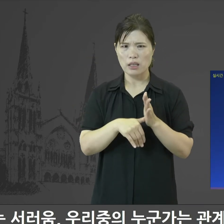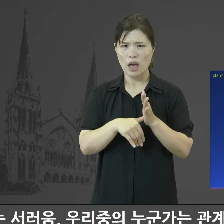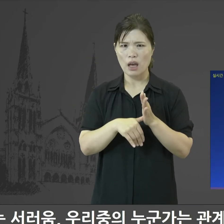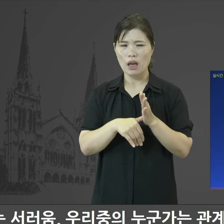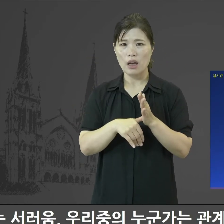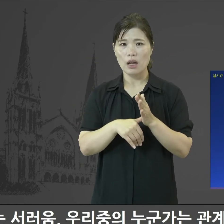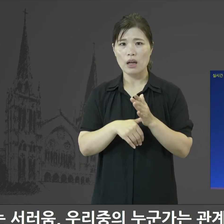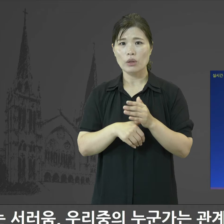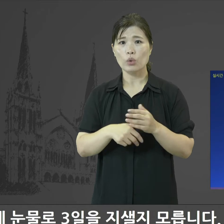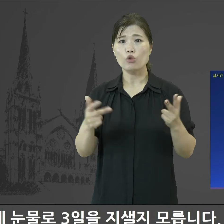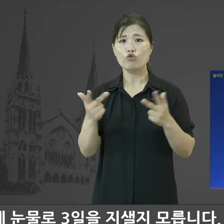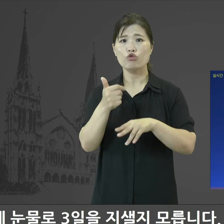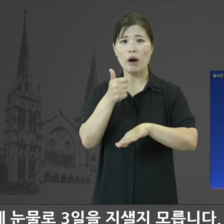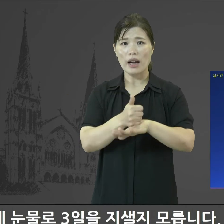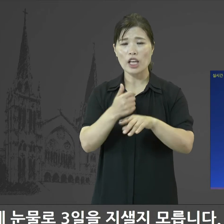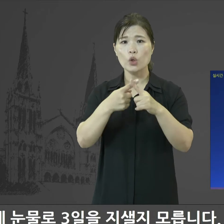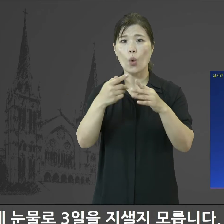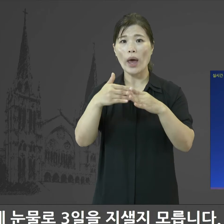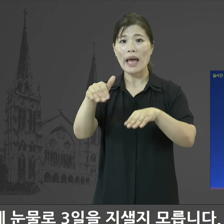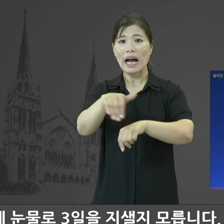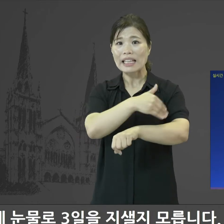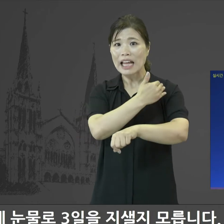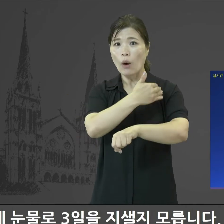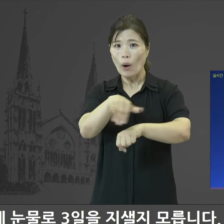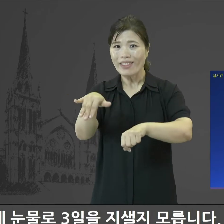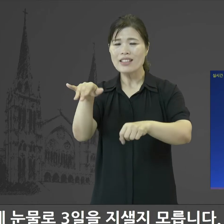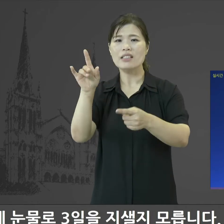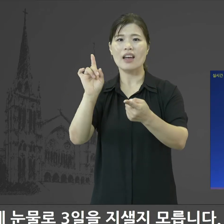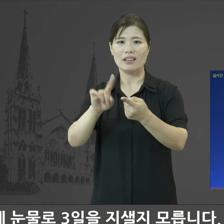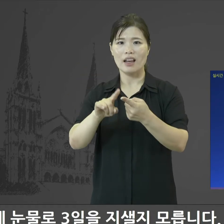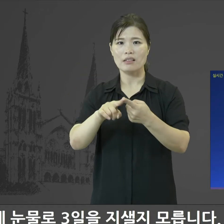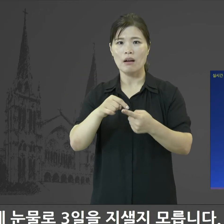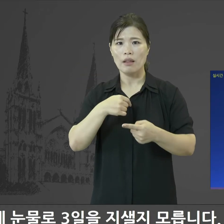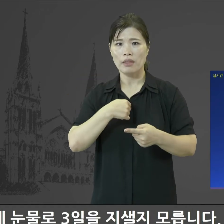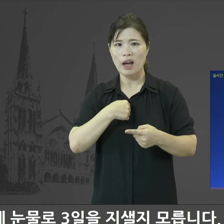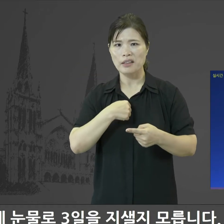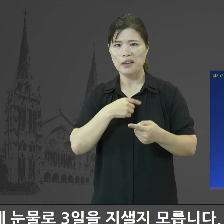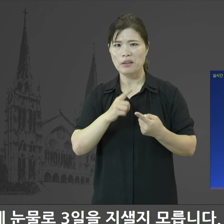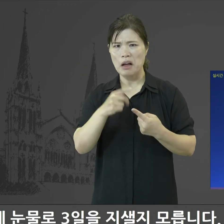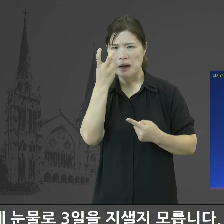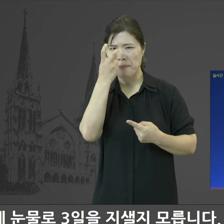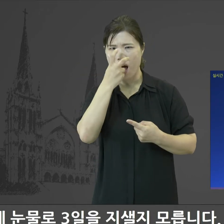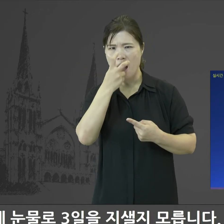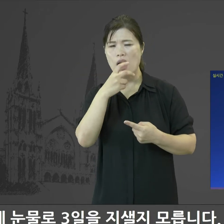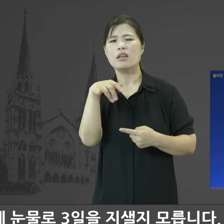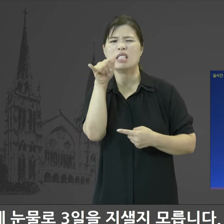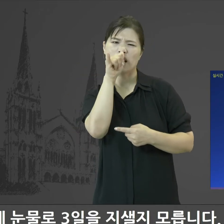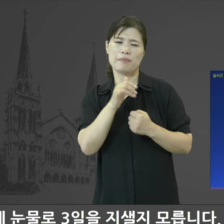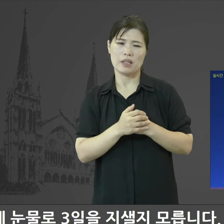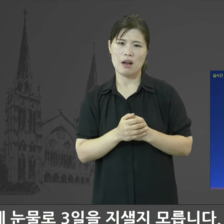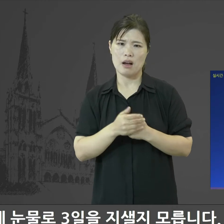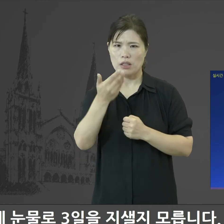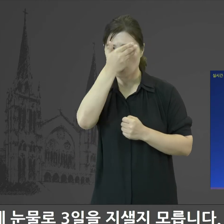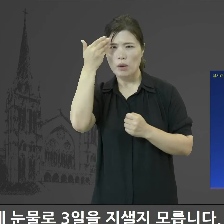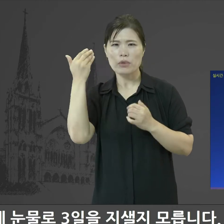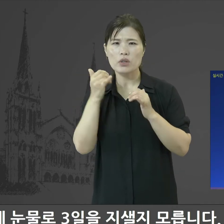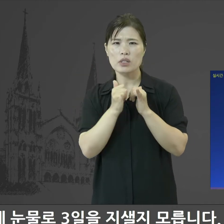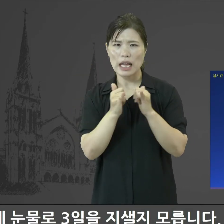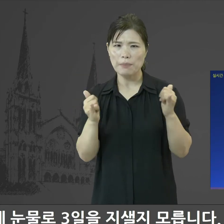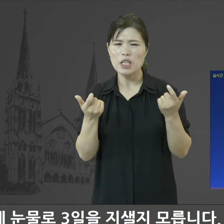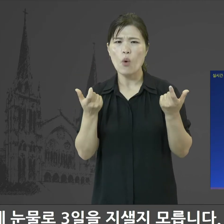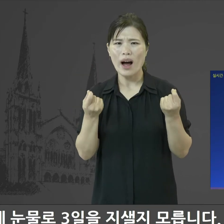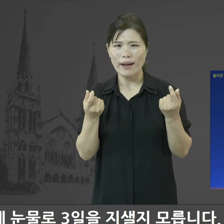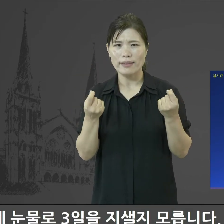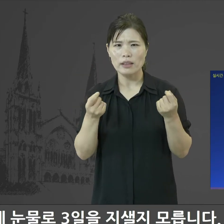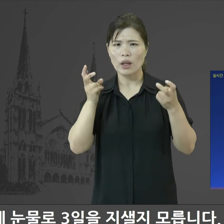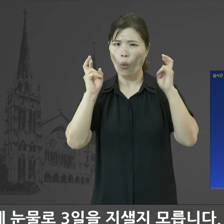교회를 다녀왔는지 체크해야 된다는 사실을 알고 계십니까? 우리의 젊은이들은 그런 직장 생활을